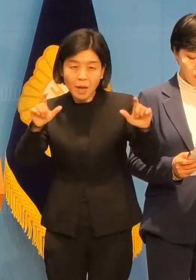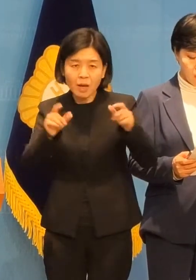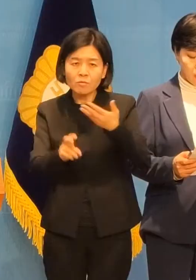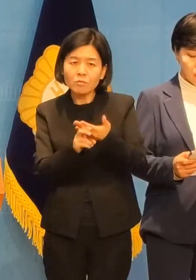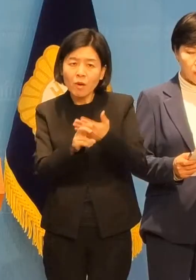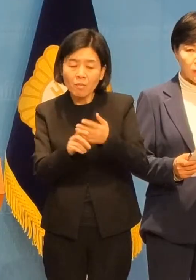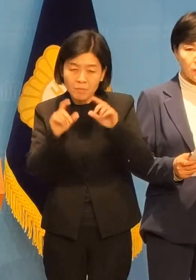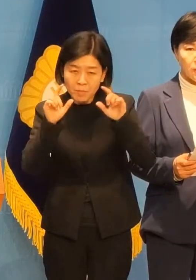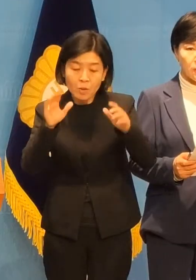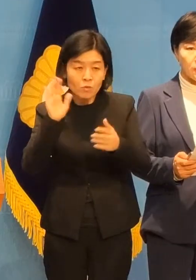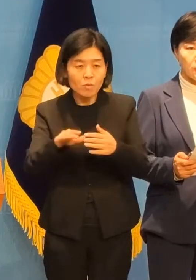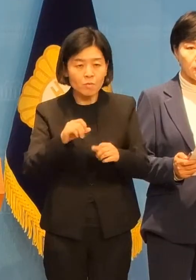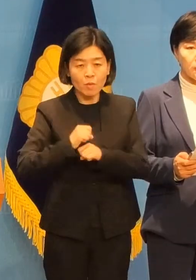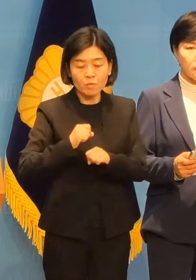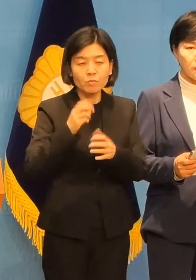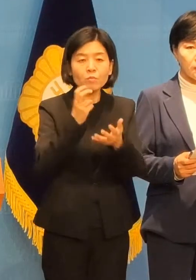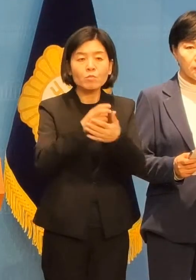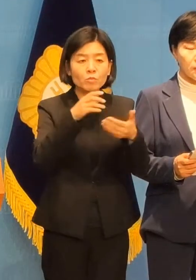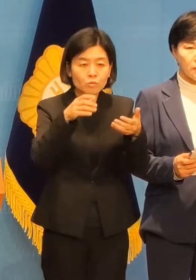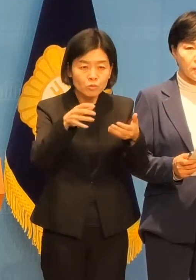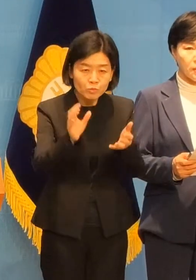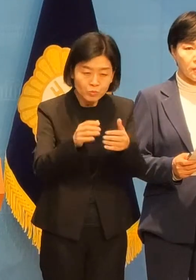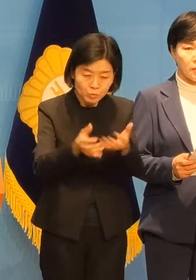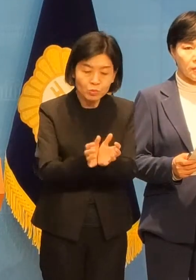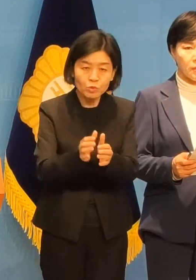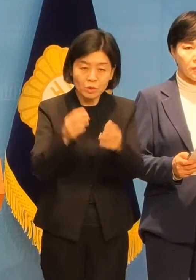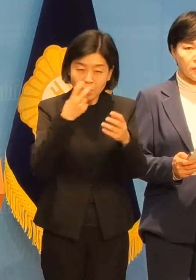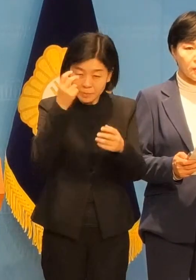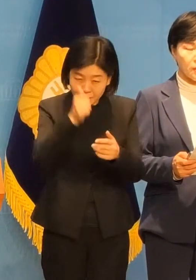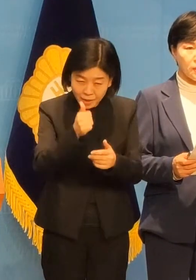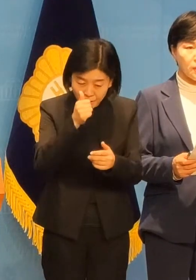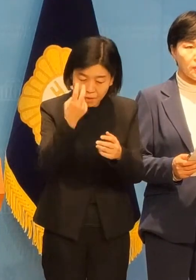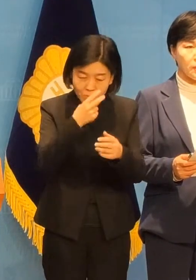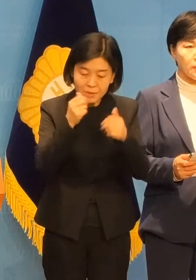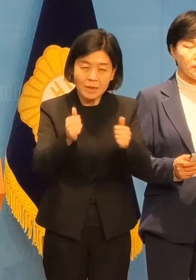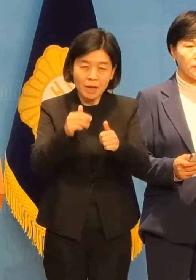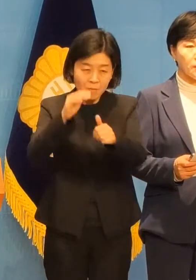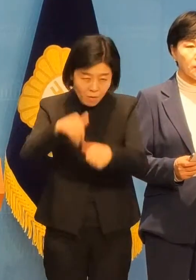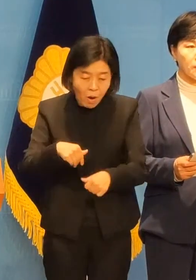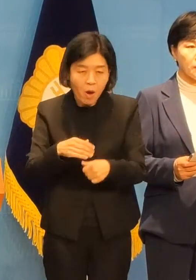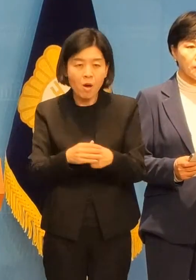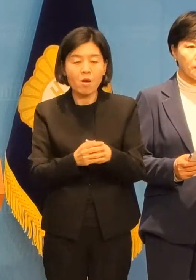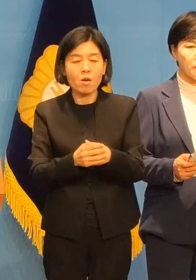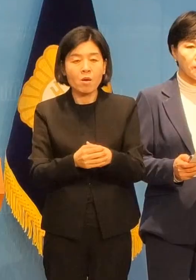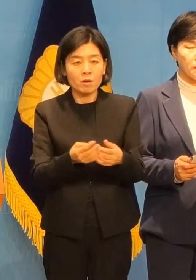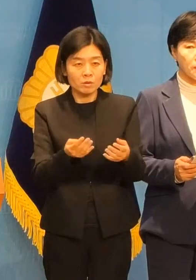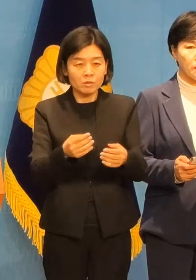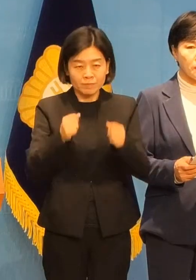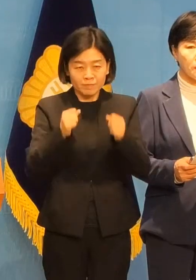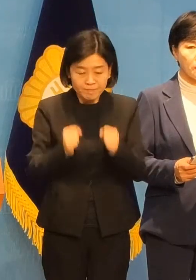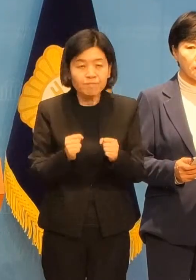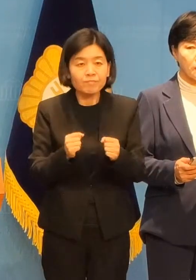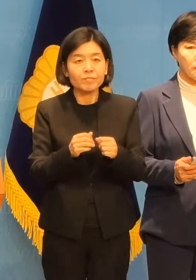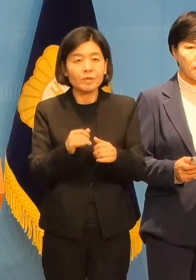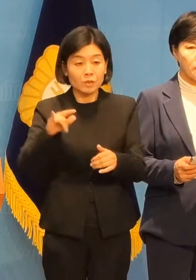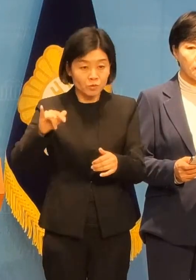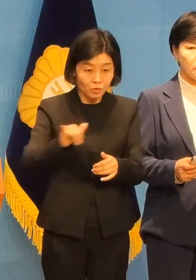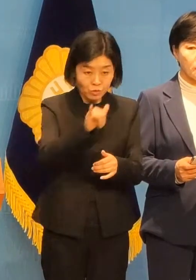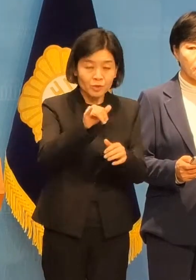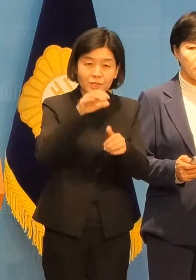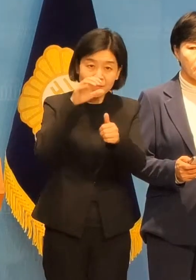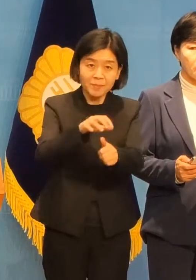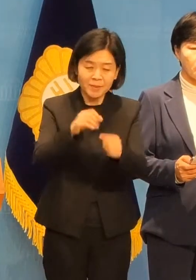검사 파견 검토, 교정시설 수용여력 점검, 출국 금지 담당 직원 출근 지시 등 내란에 적극적으로